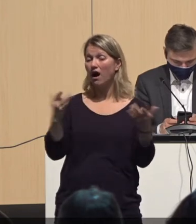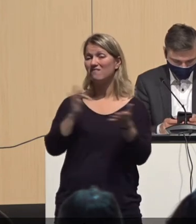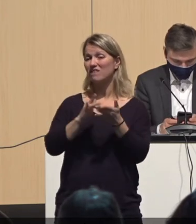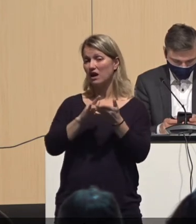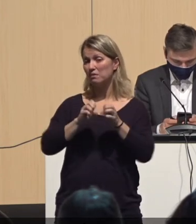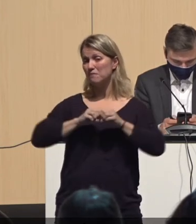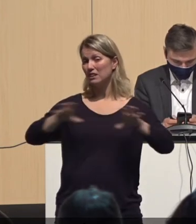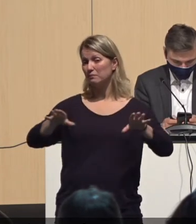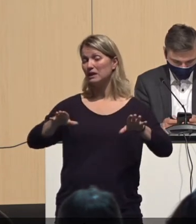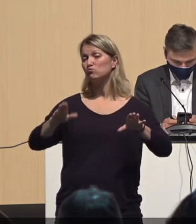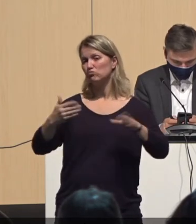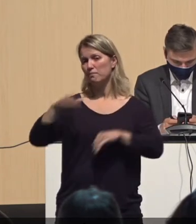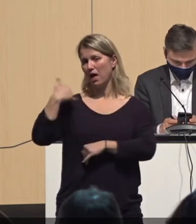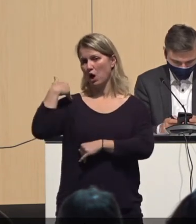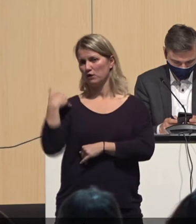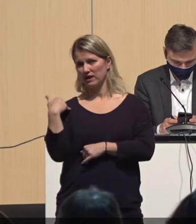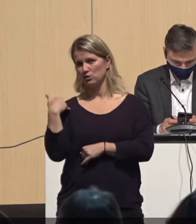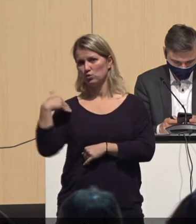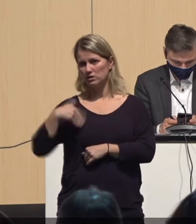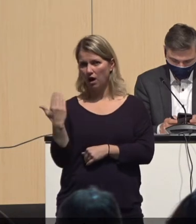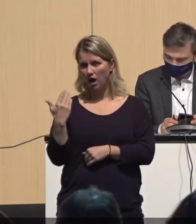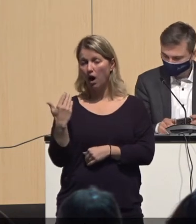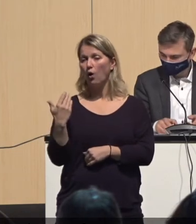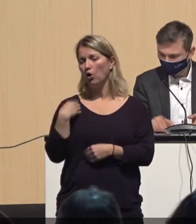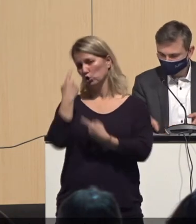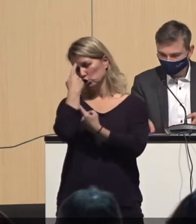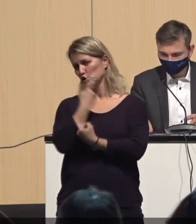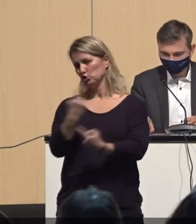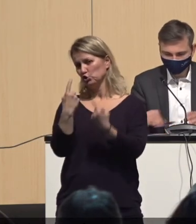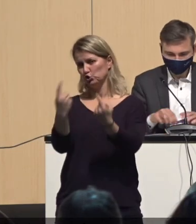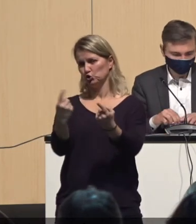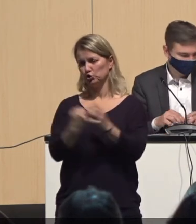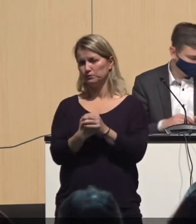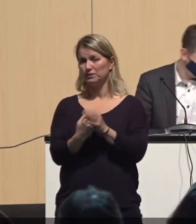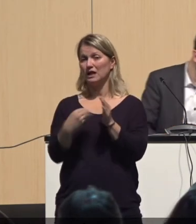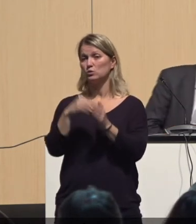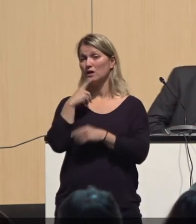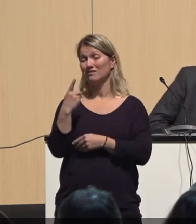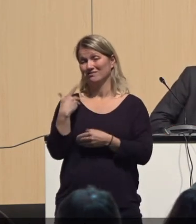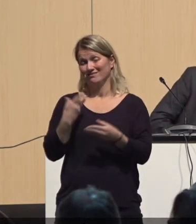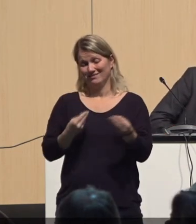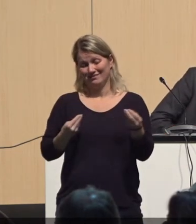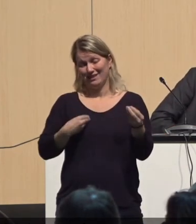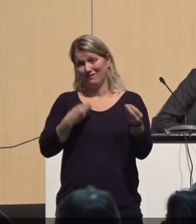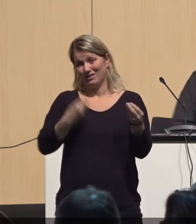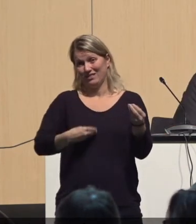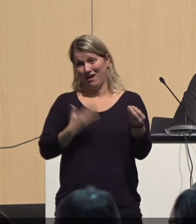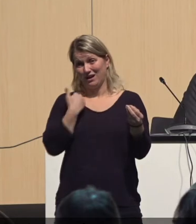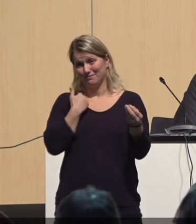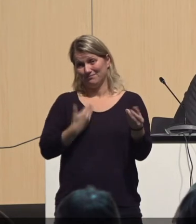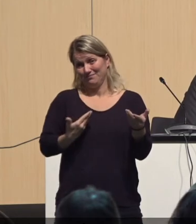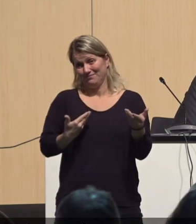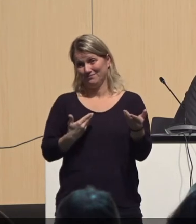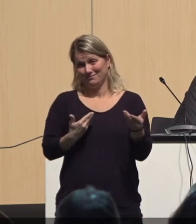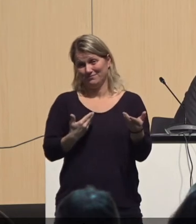sind, gegenüber sozusagen dann den gerne überlässt, mit der Aussage dann, unsere Verträge sind so getan,